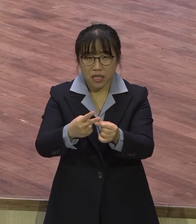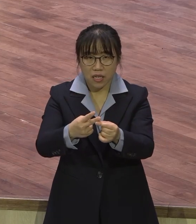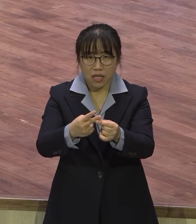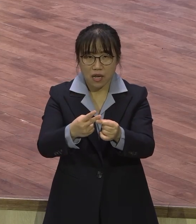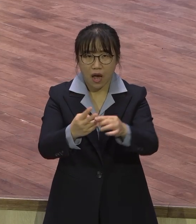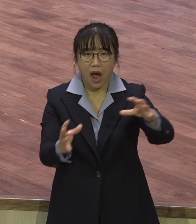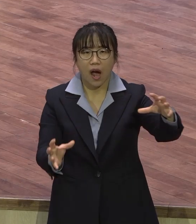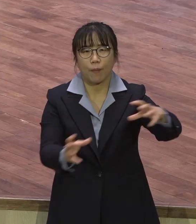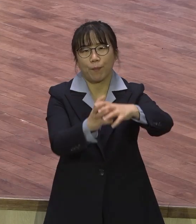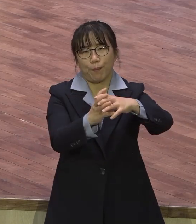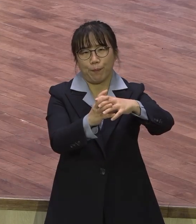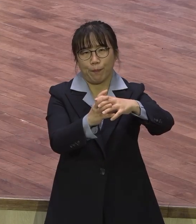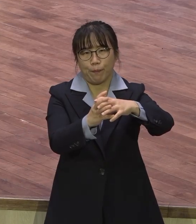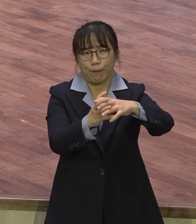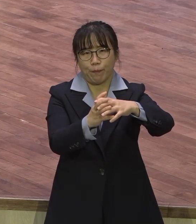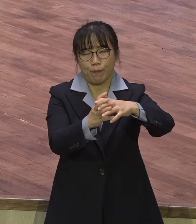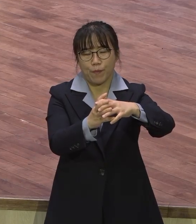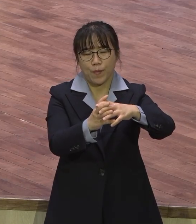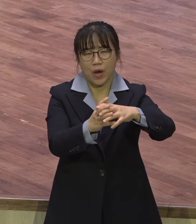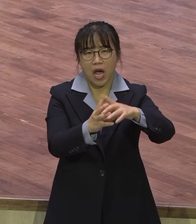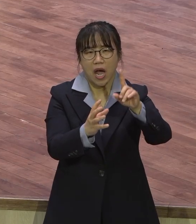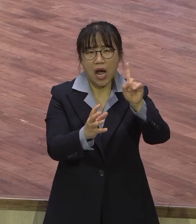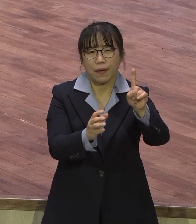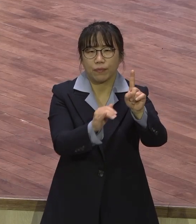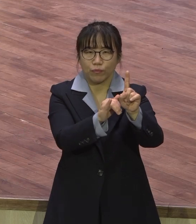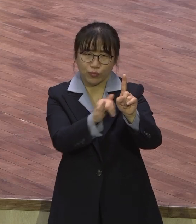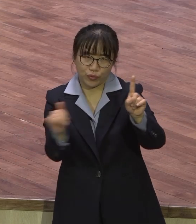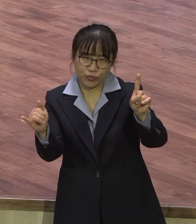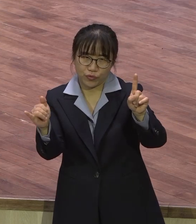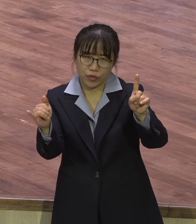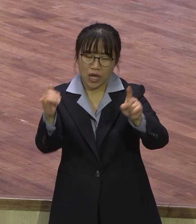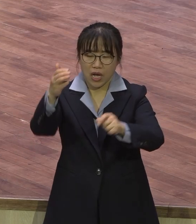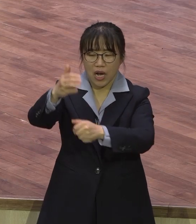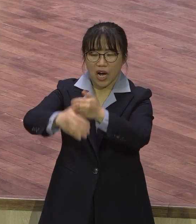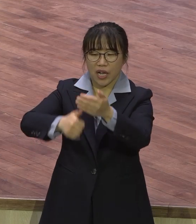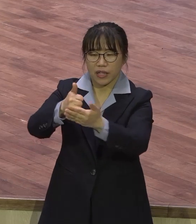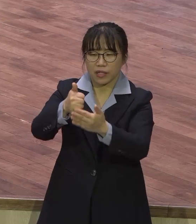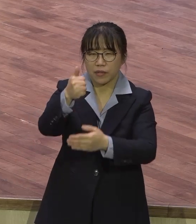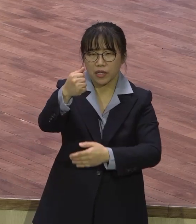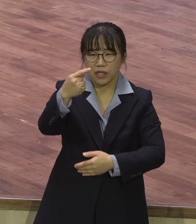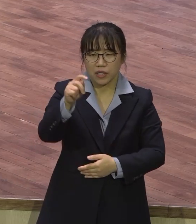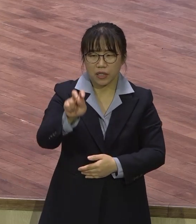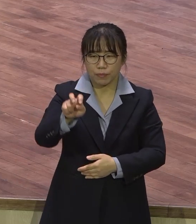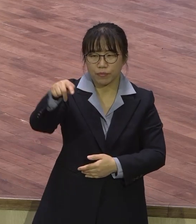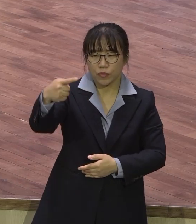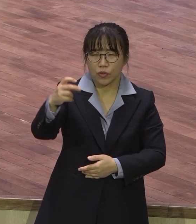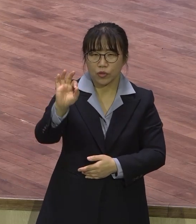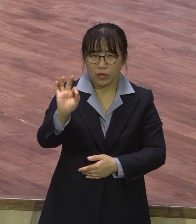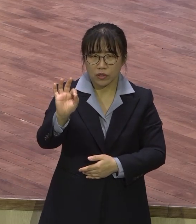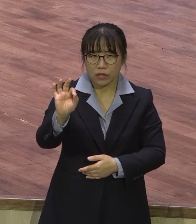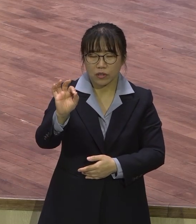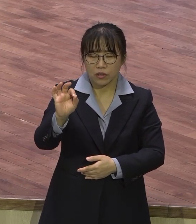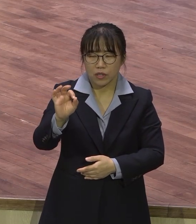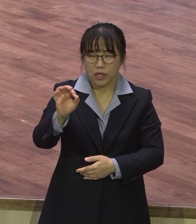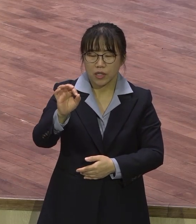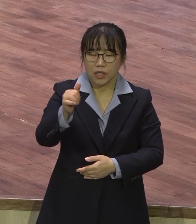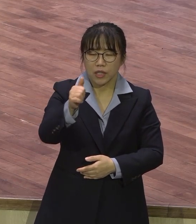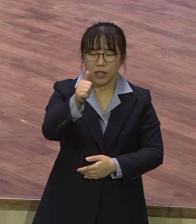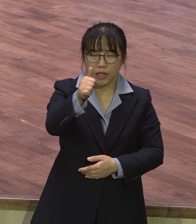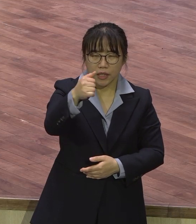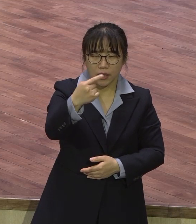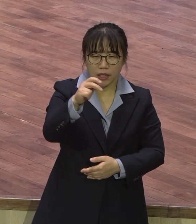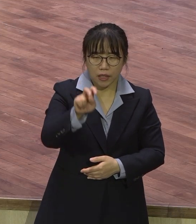한 분이신 하나님을 험숭하여라 라고 하는 이런 표현을 하고 있습니다 험숭은